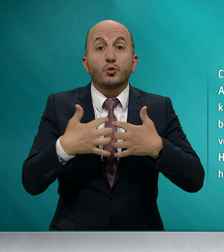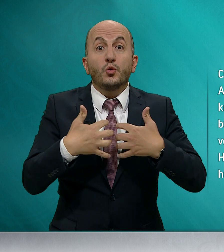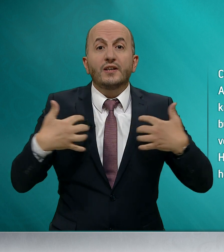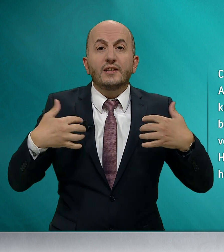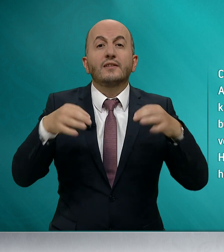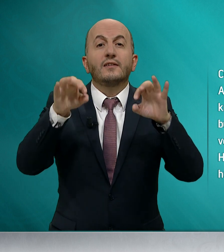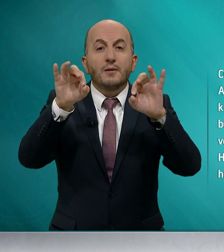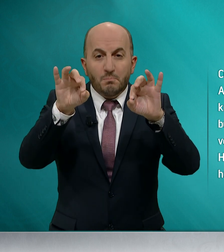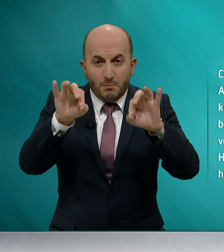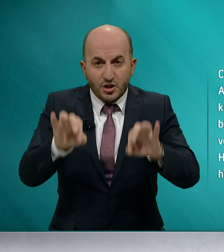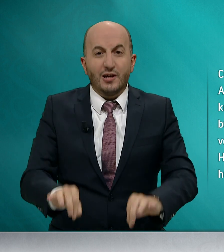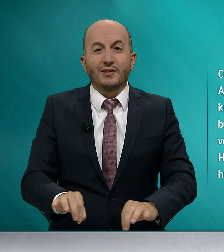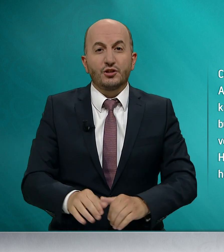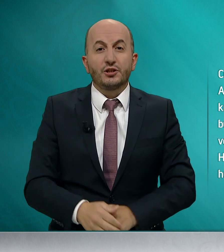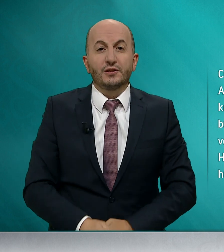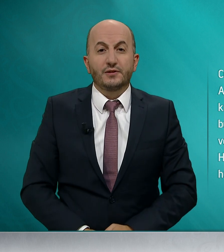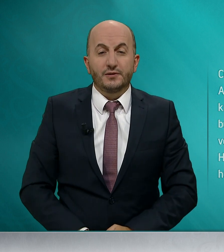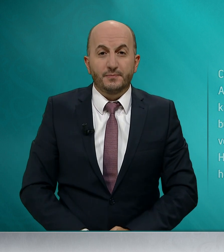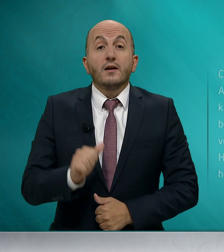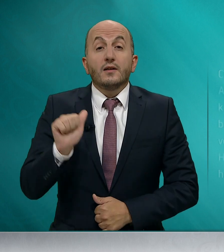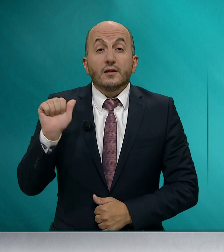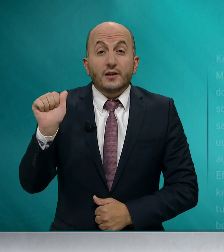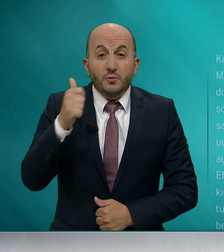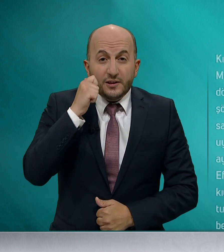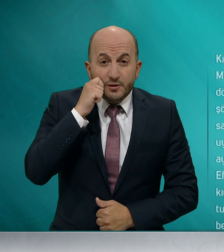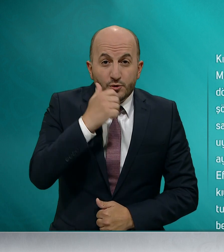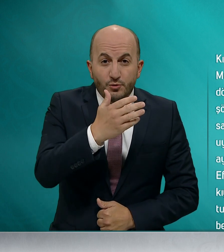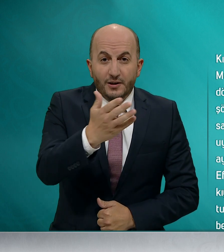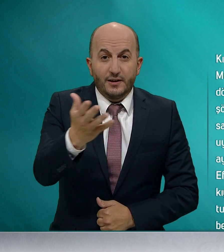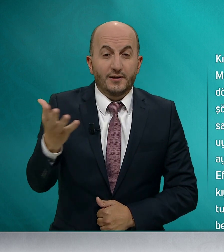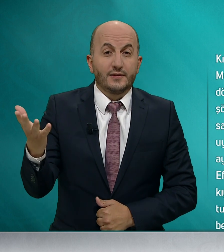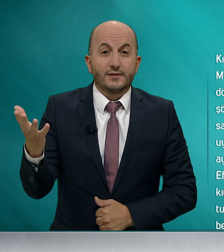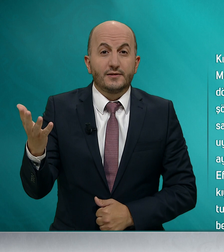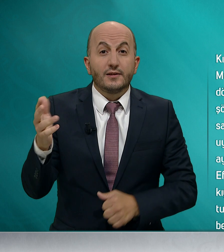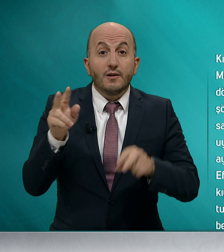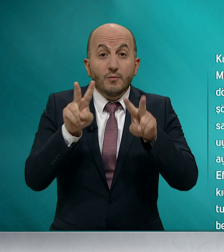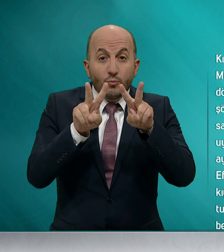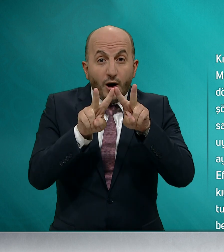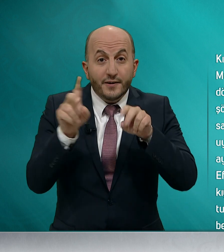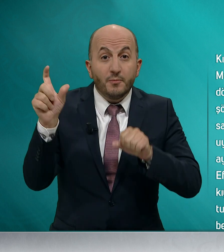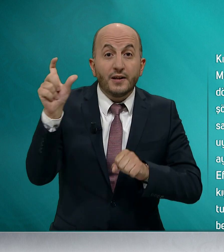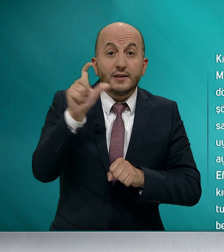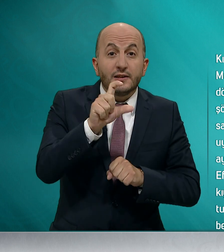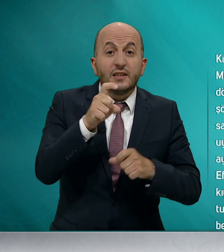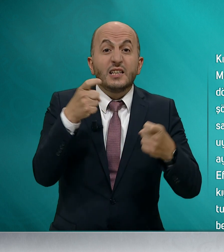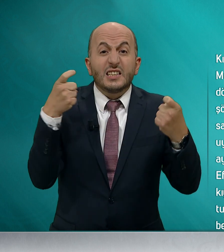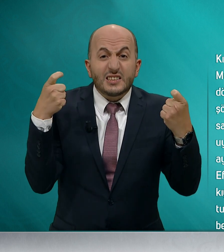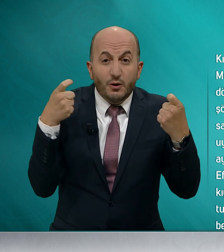ve güvenin başlangıcıdır. Kıymetli Müslümanlar, Muharrem